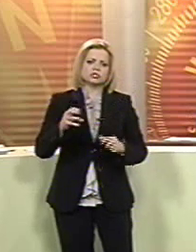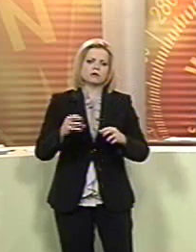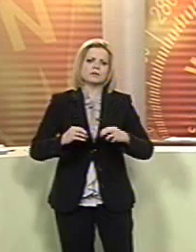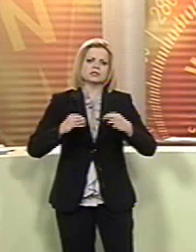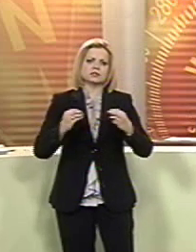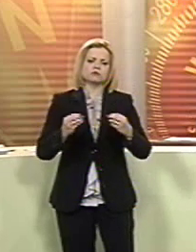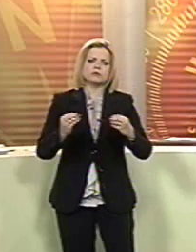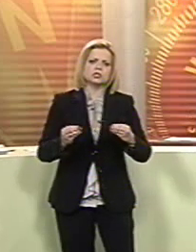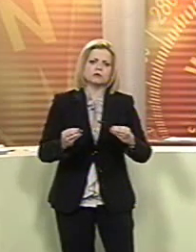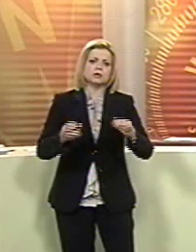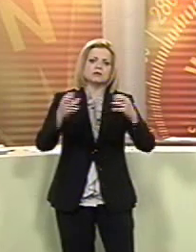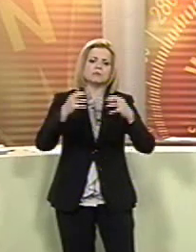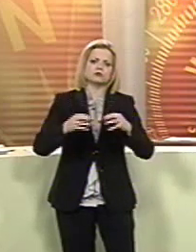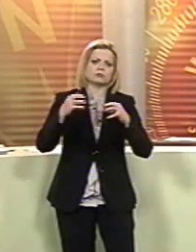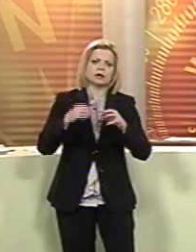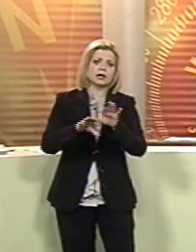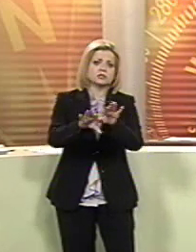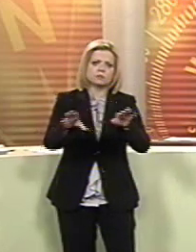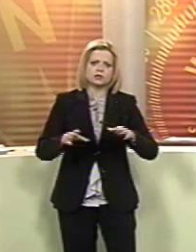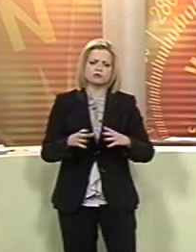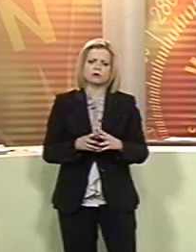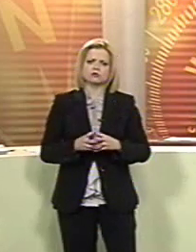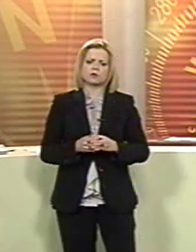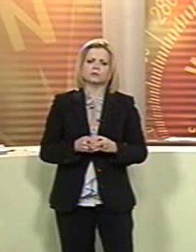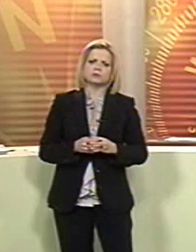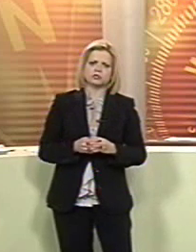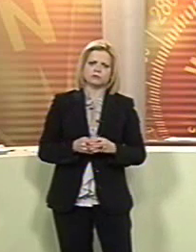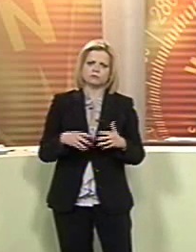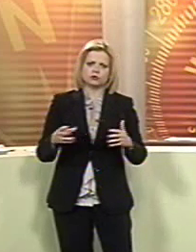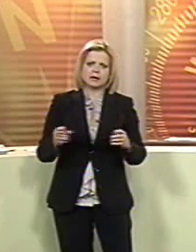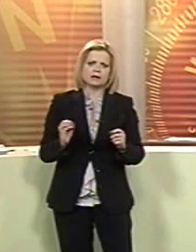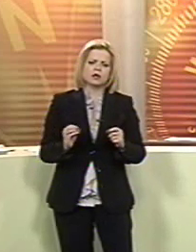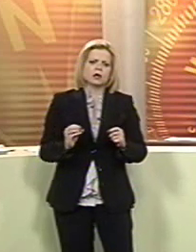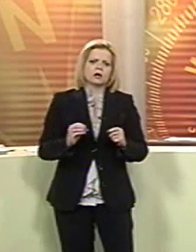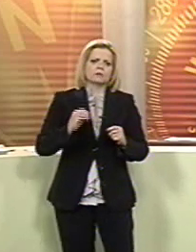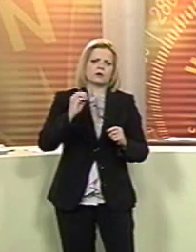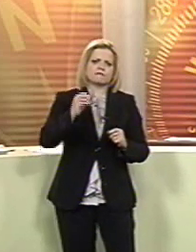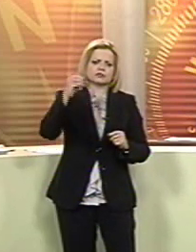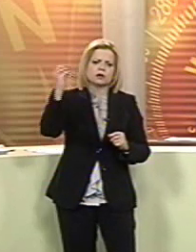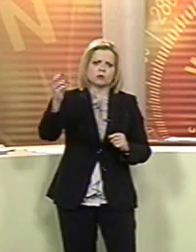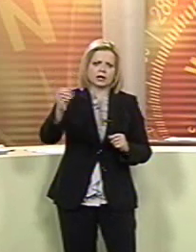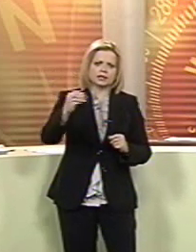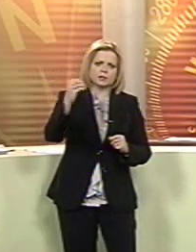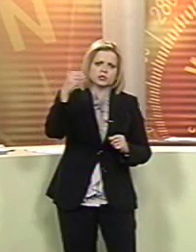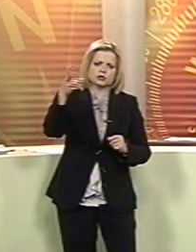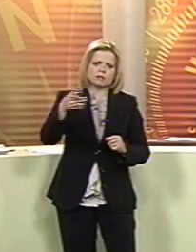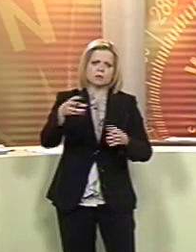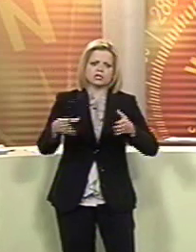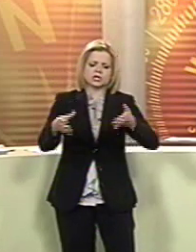irão apresentar um domicílio imposto pela lei. Elas não podem escolher o seu próprio domicílio. Muito bem. Professora Mônica, depois que eu já memorizei